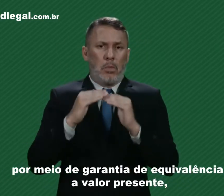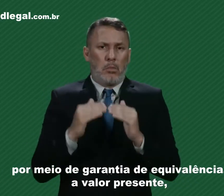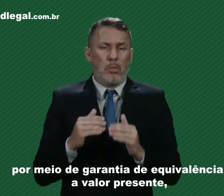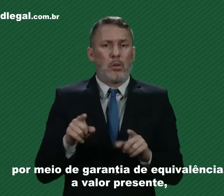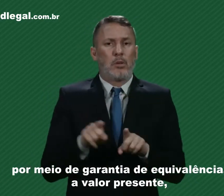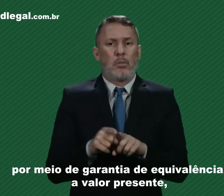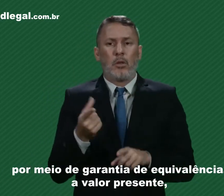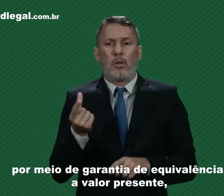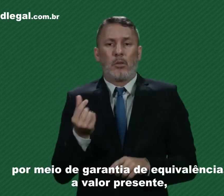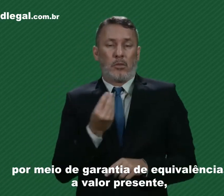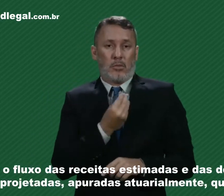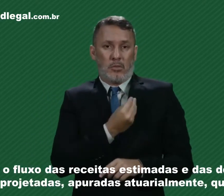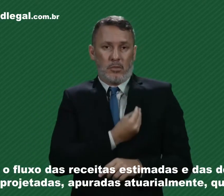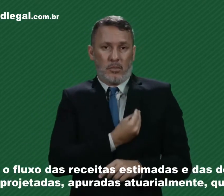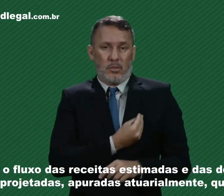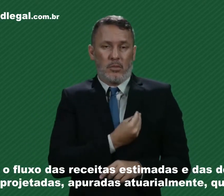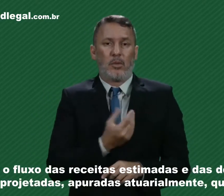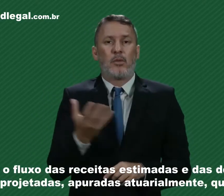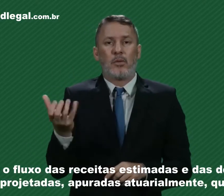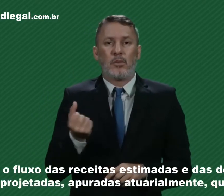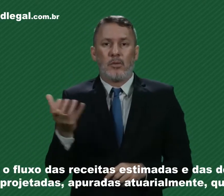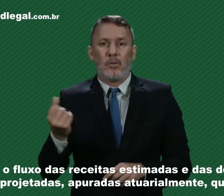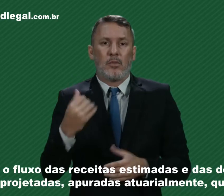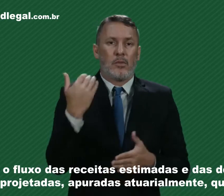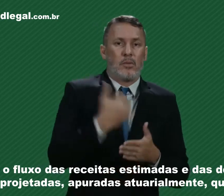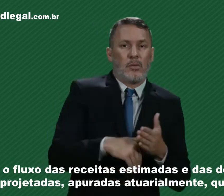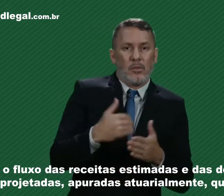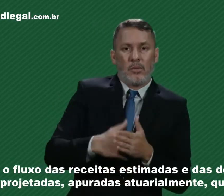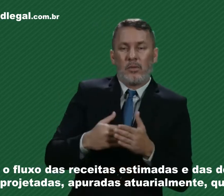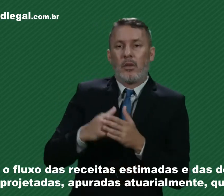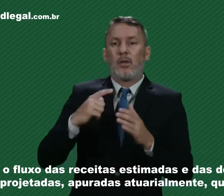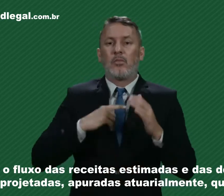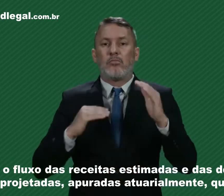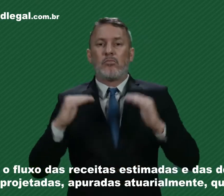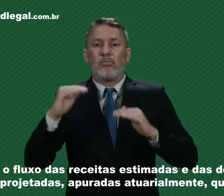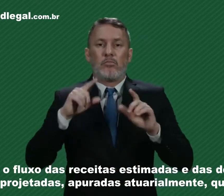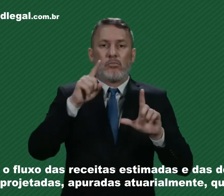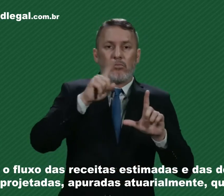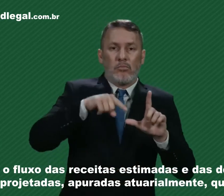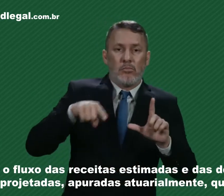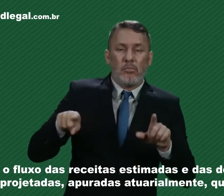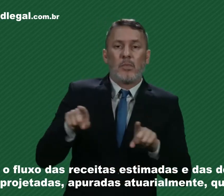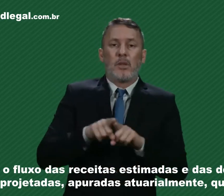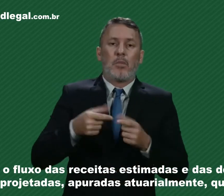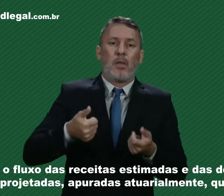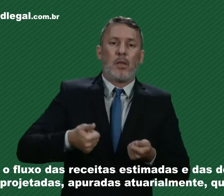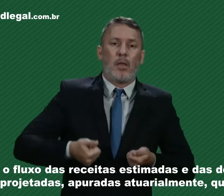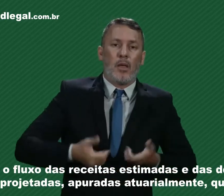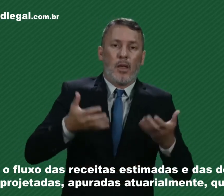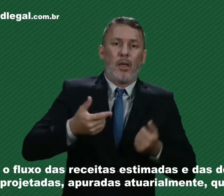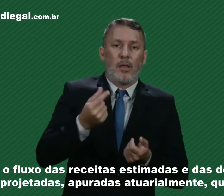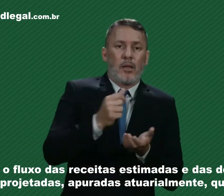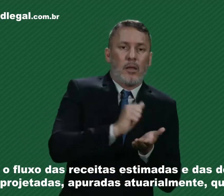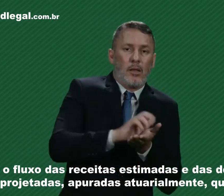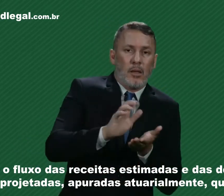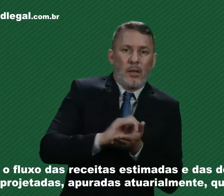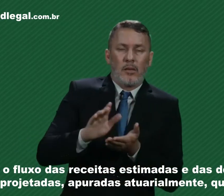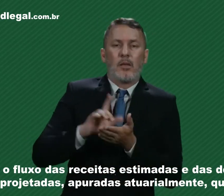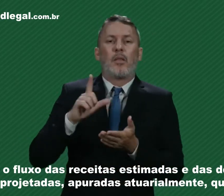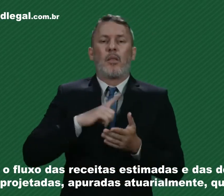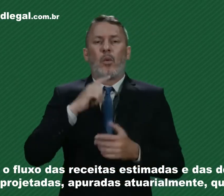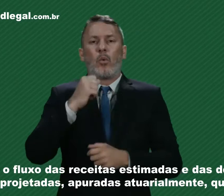equivalência a valor presente entre o fluxo das receitas estimadas e das despesas projetadas,